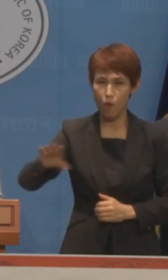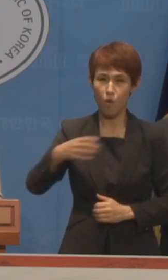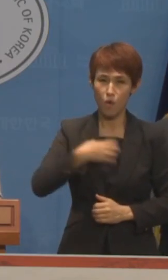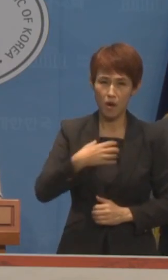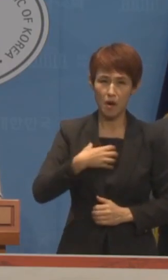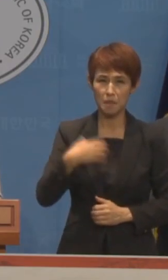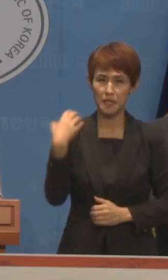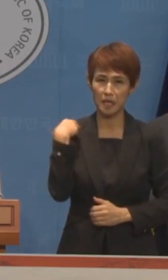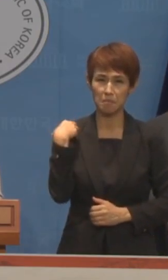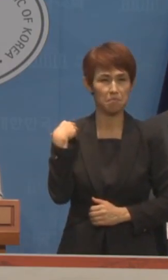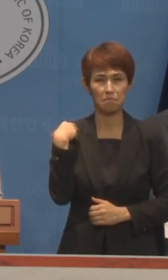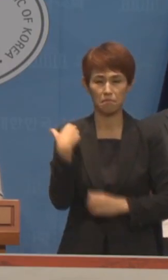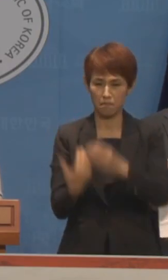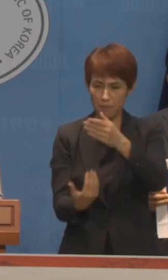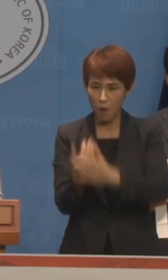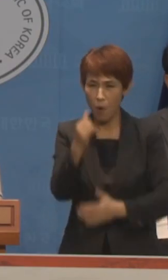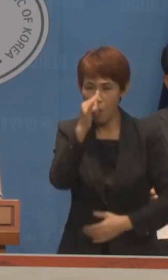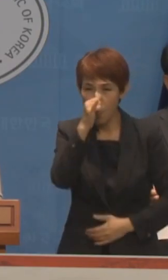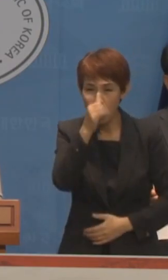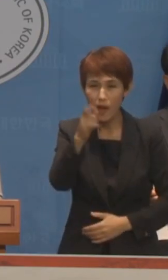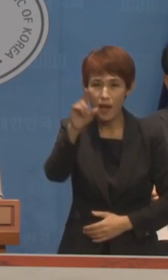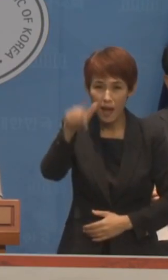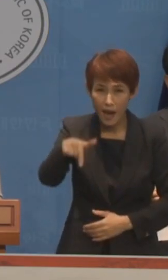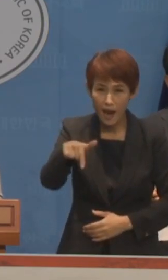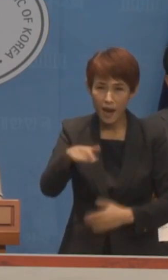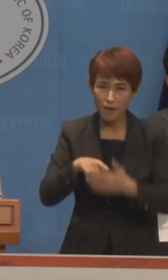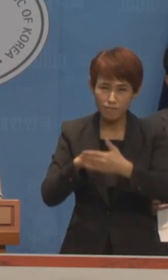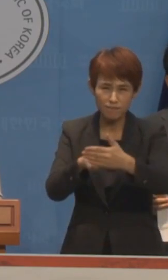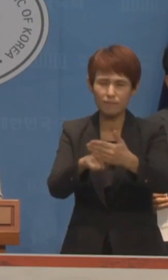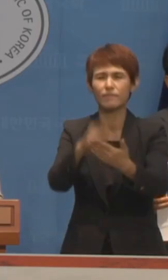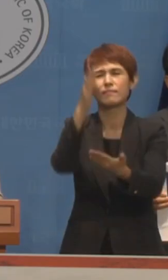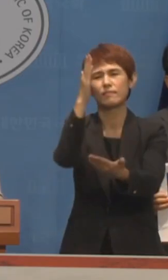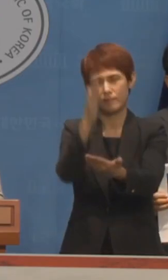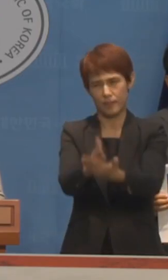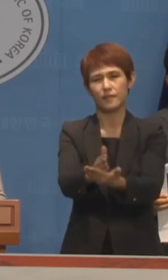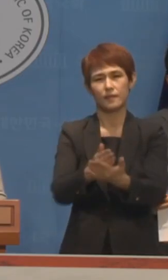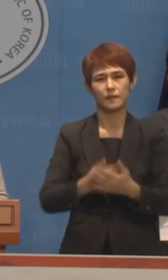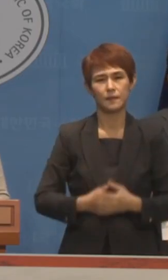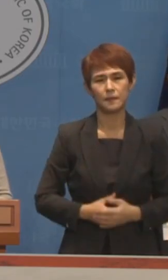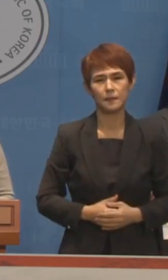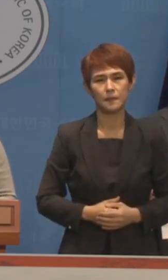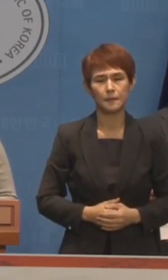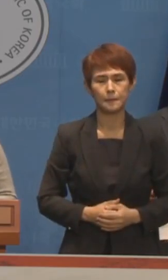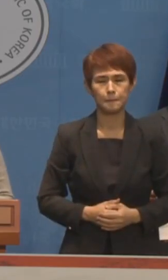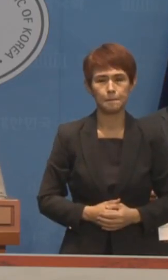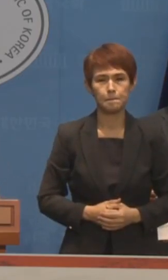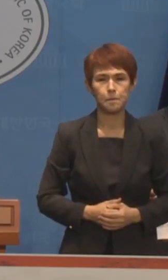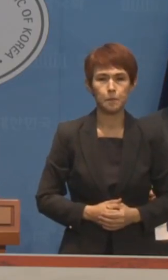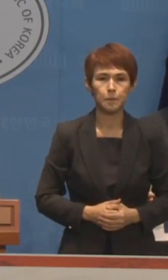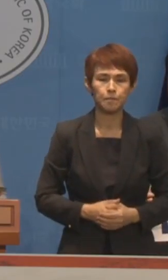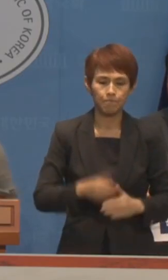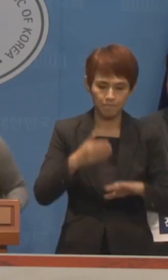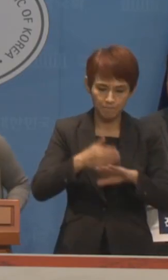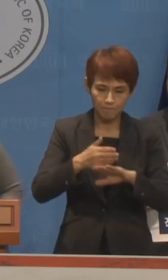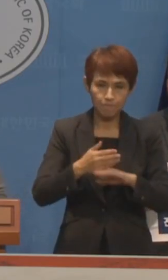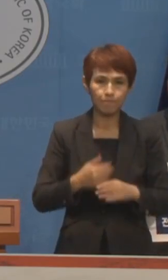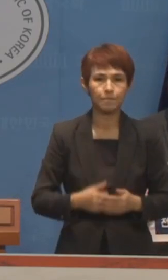무한 발생시킬 핵진흥 폭주를 지금 당장 멈추십시오. 감사합니다.